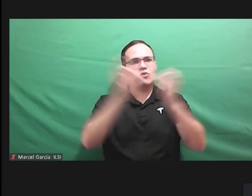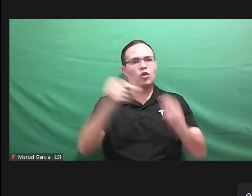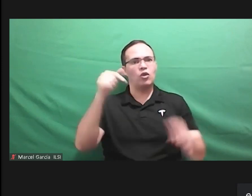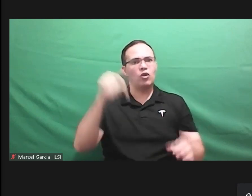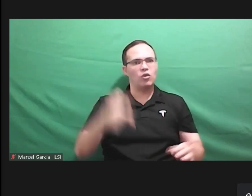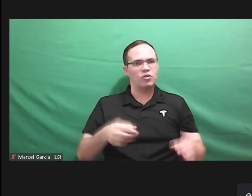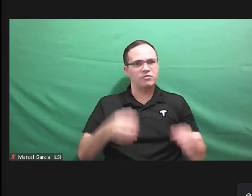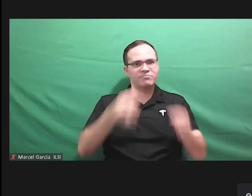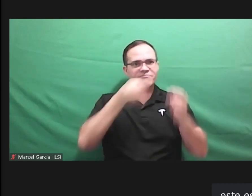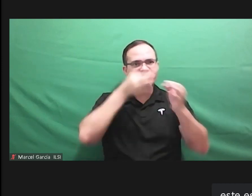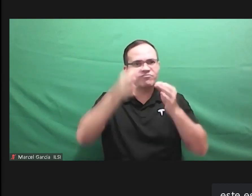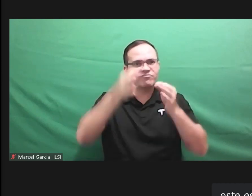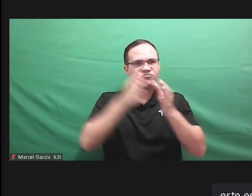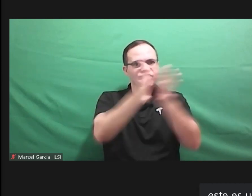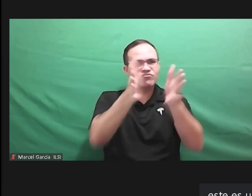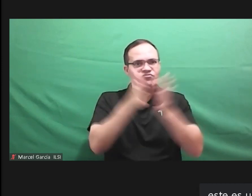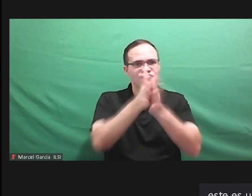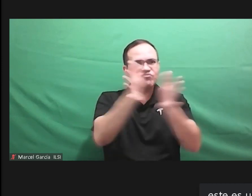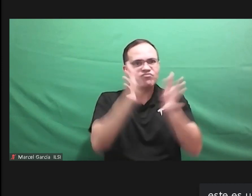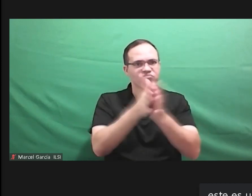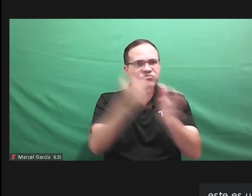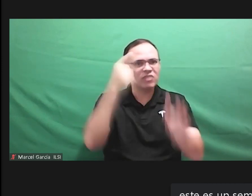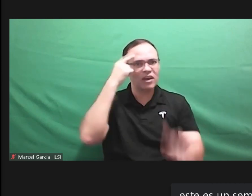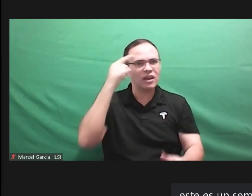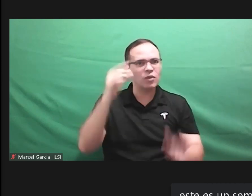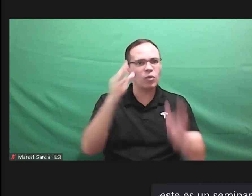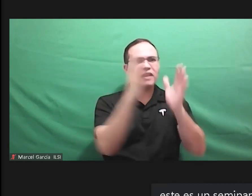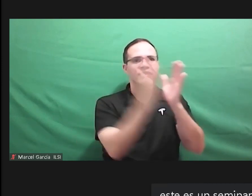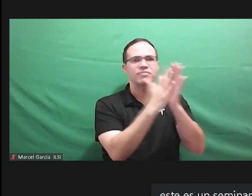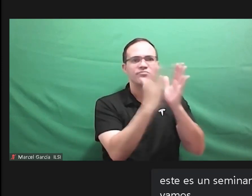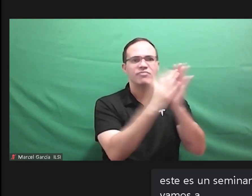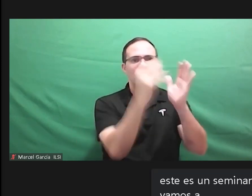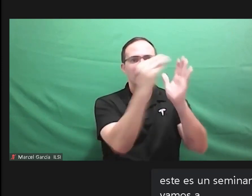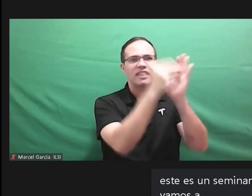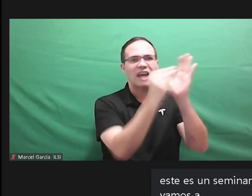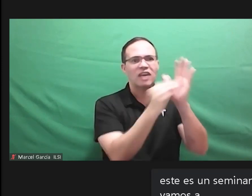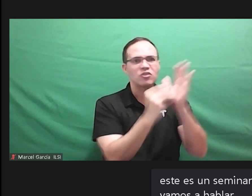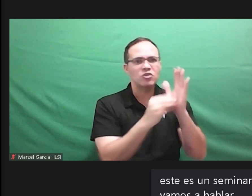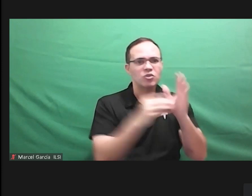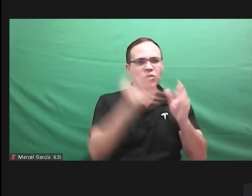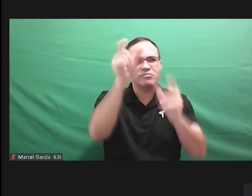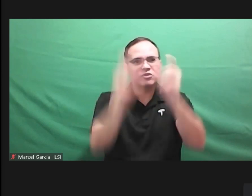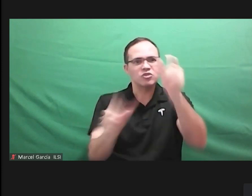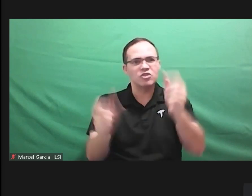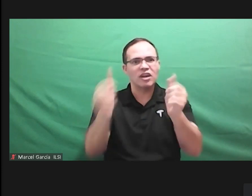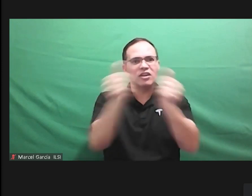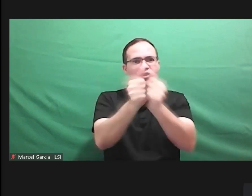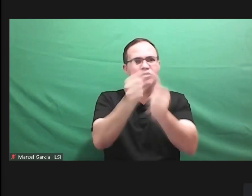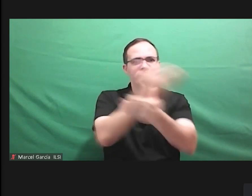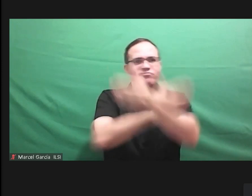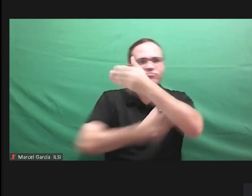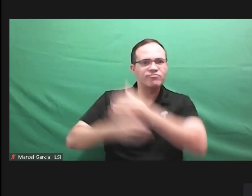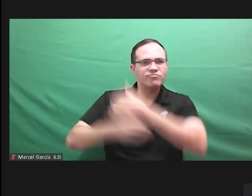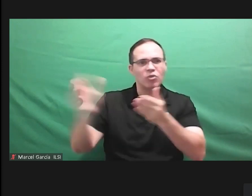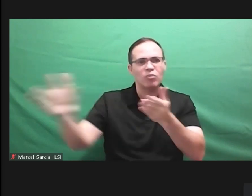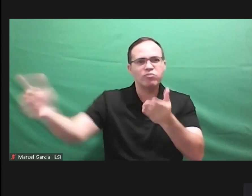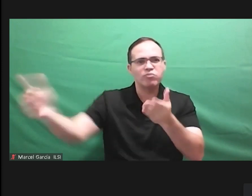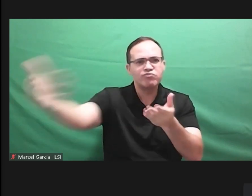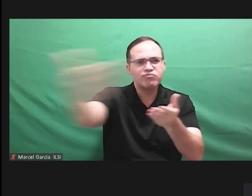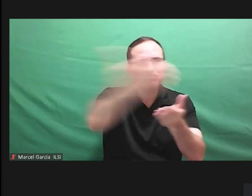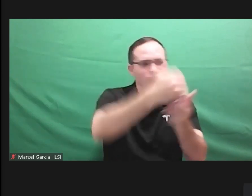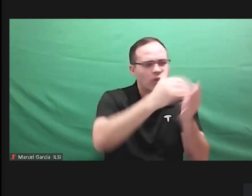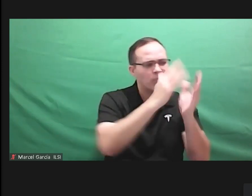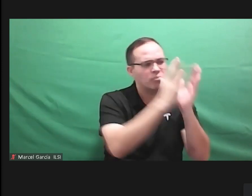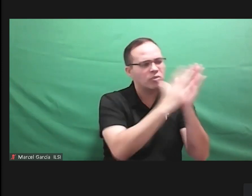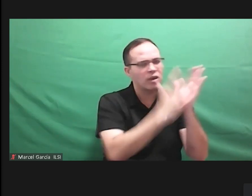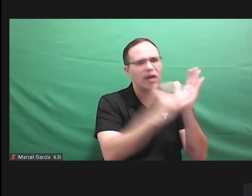la importancia de la recopilación de datos estadísticos sobre discapacidad y cómo eso es necesario para formular políticas